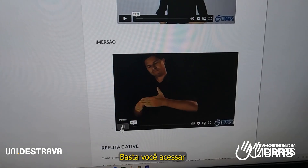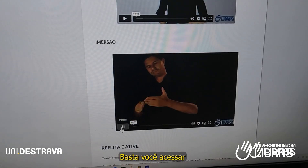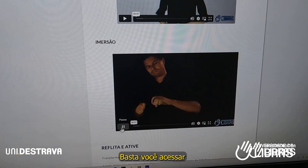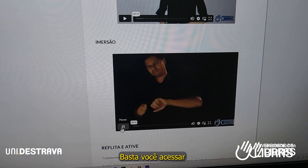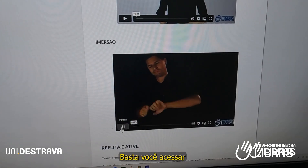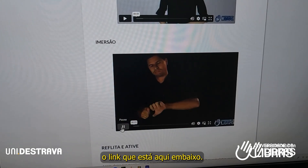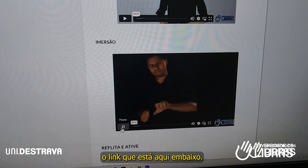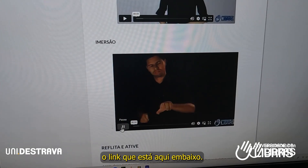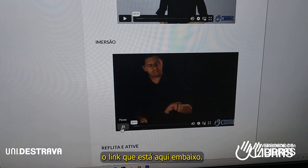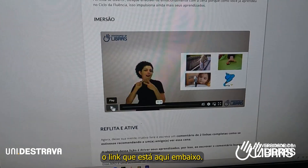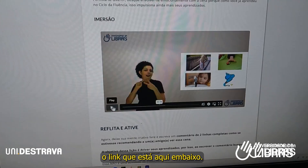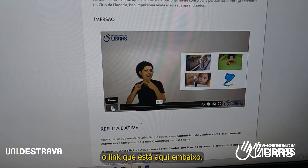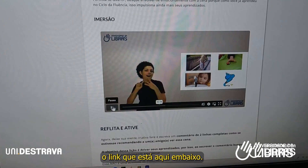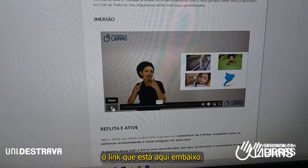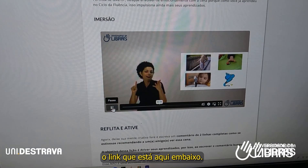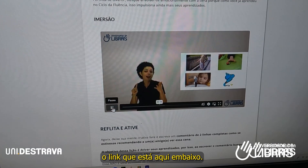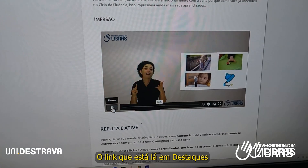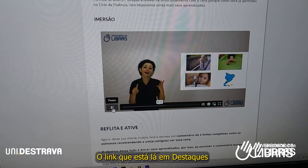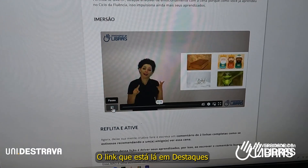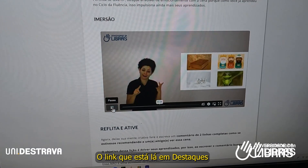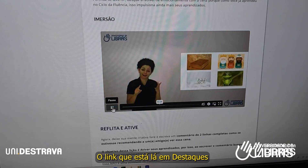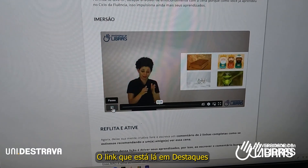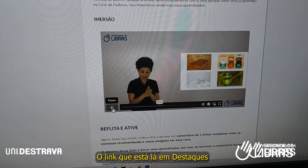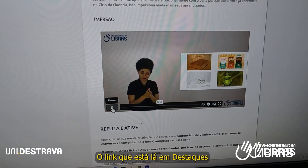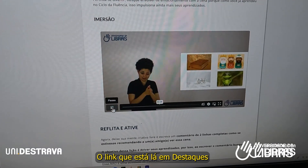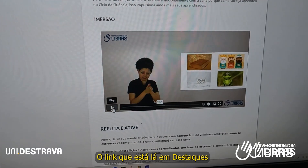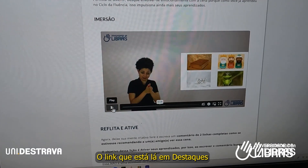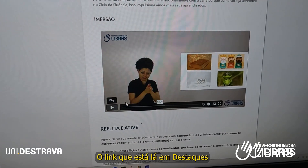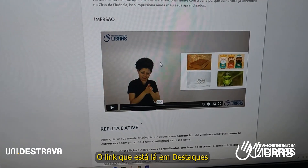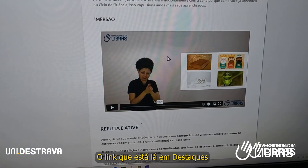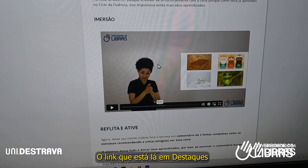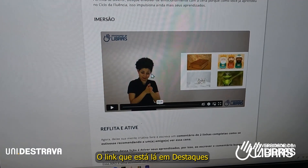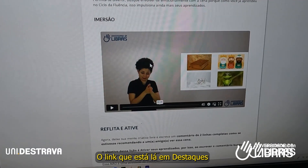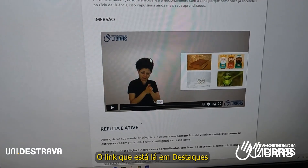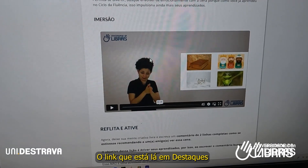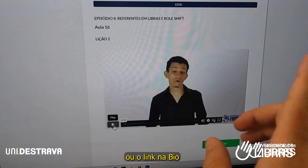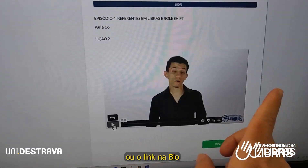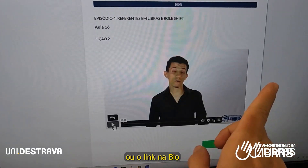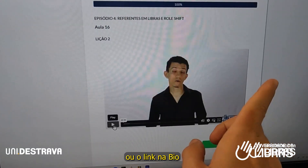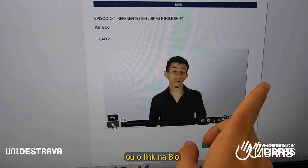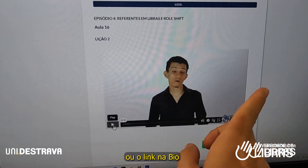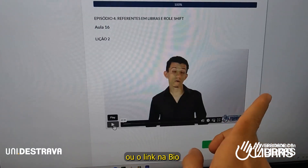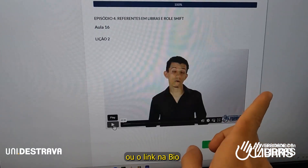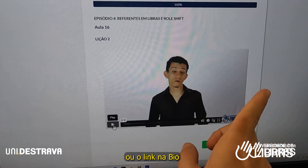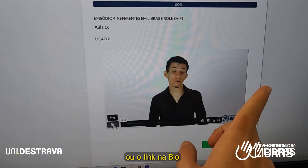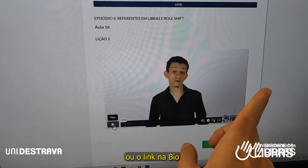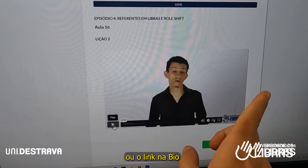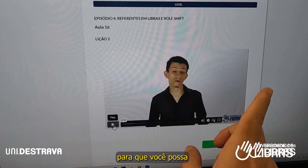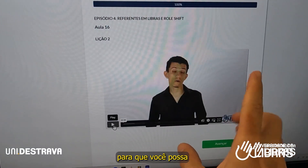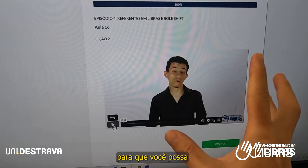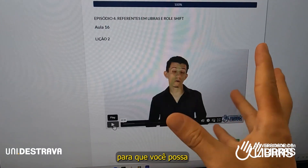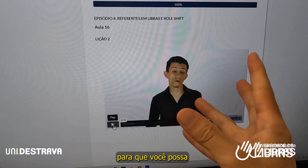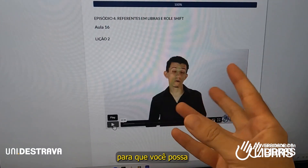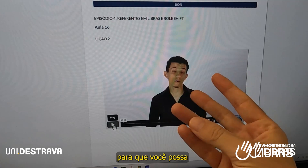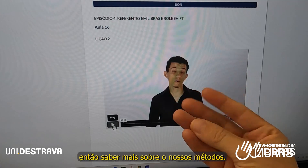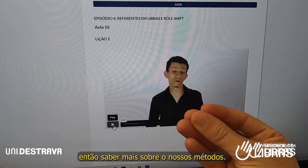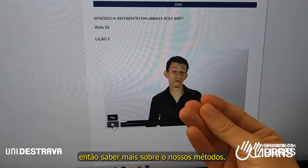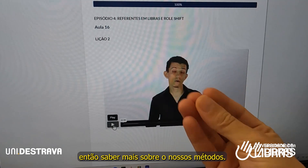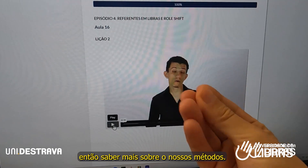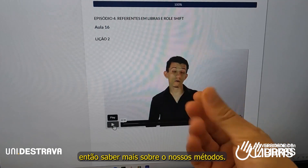você acessar o link que está aqui embaixo, o link que está lá em destaque, ou o link que está lá na bio, para que você possa, então, saber